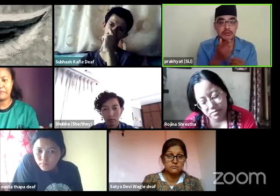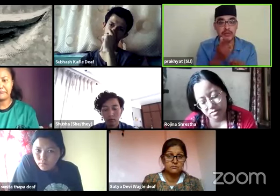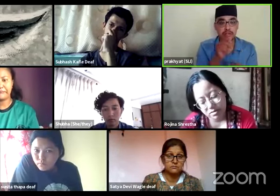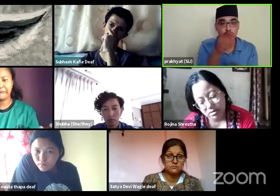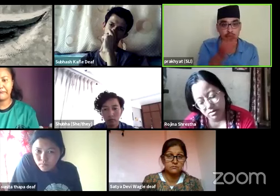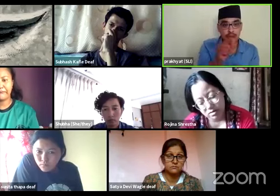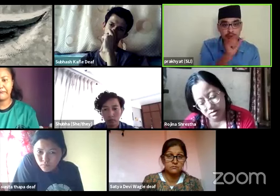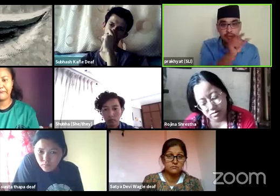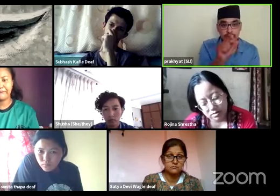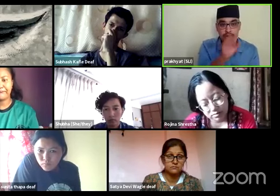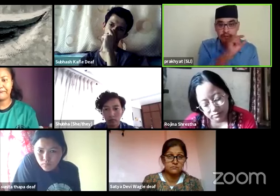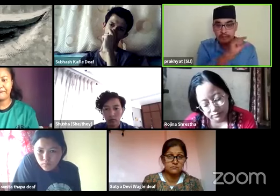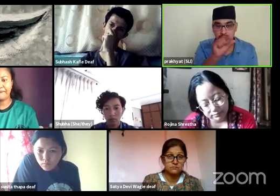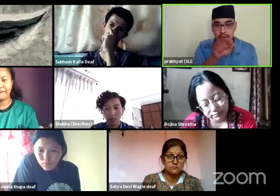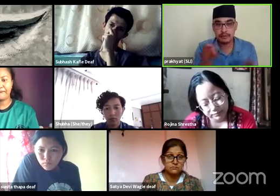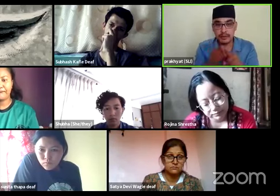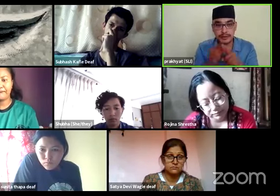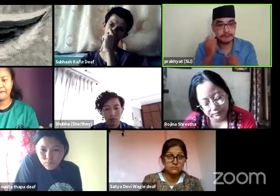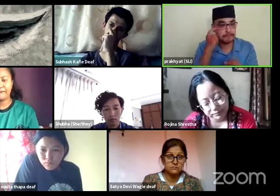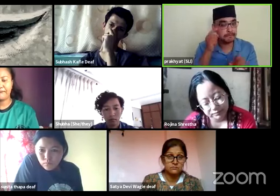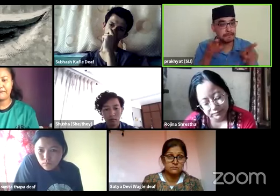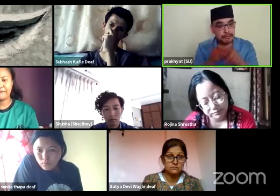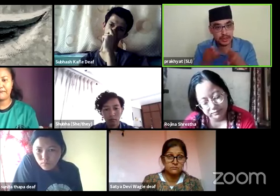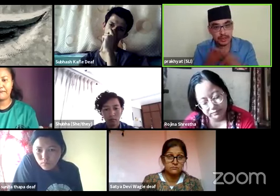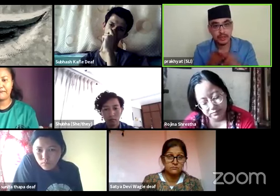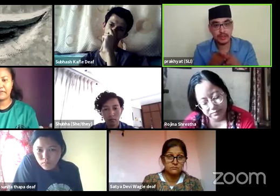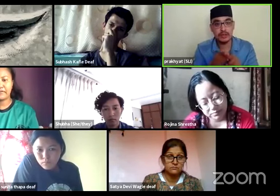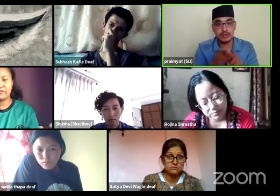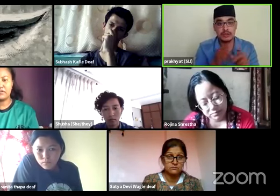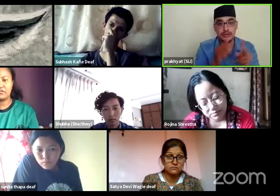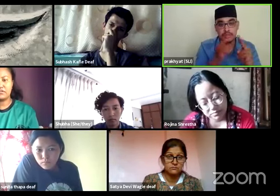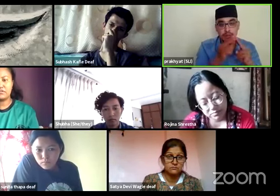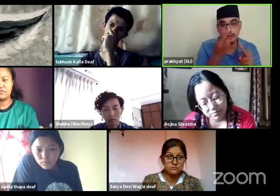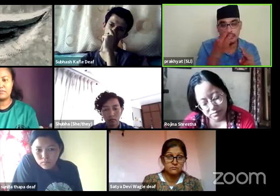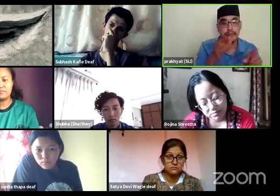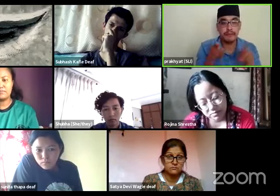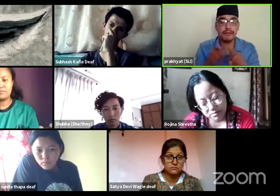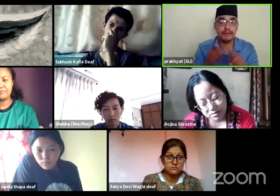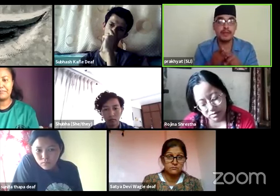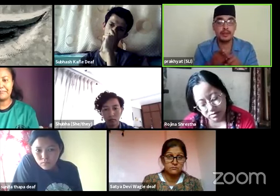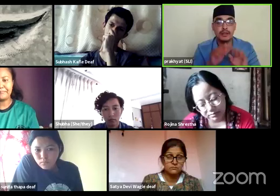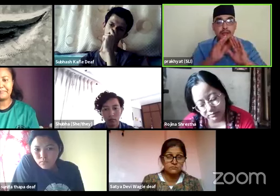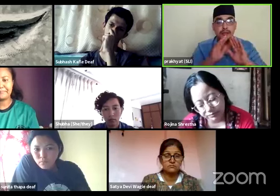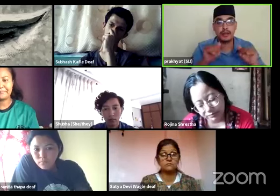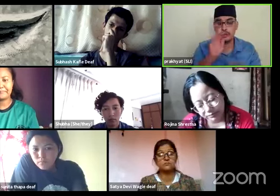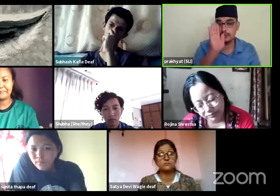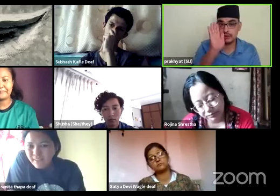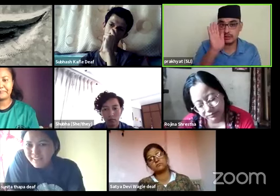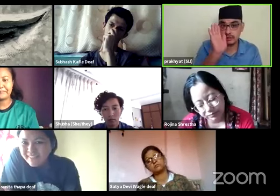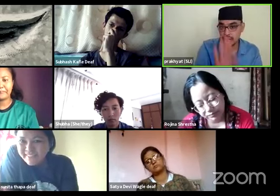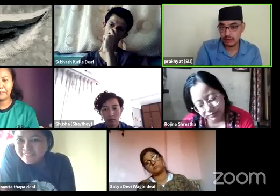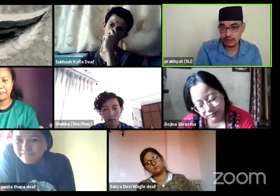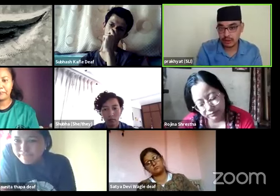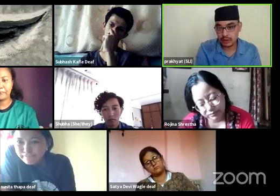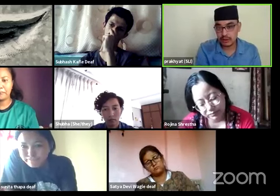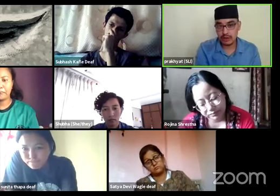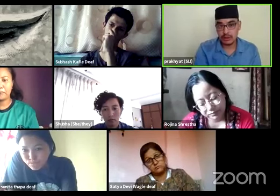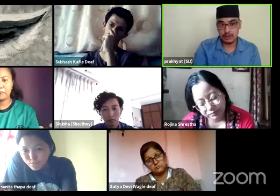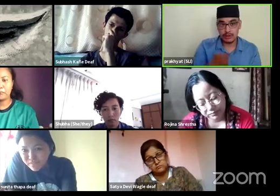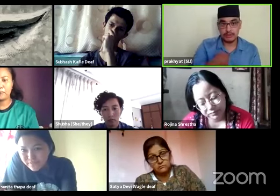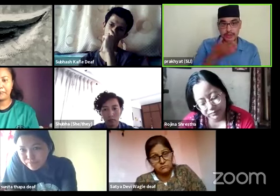पनि त्यस खालको त्यो कनेक्सन र रिचिङ आउटमा अलिकति डिफ्रेन्स पार्छ. र मैले